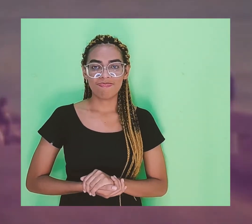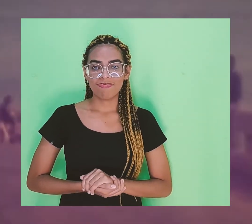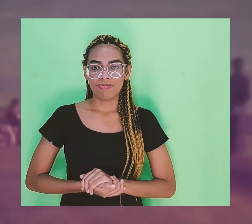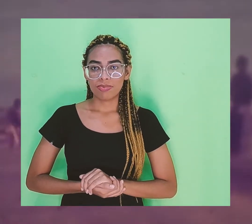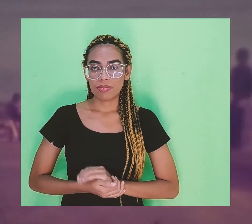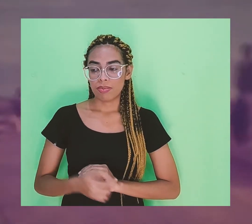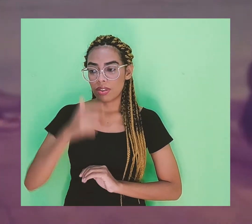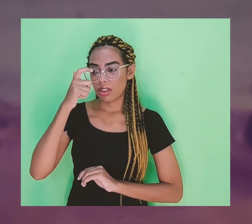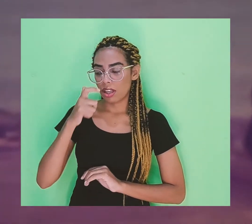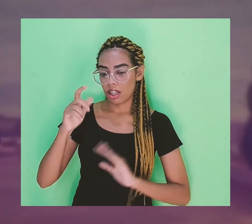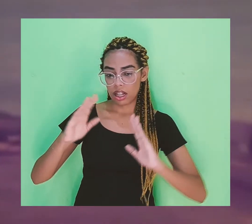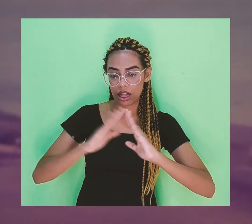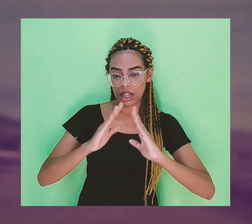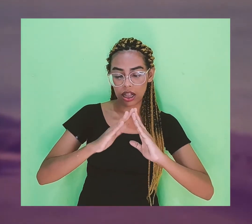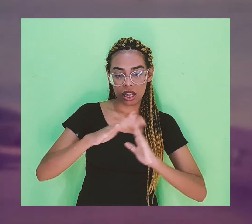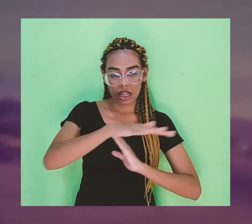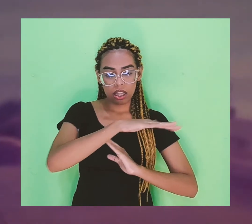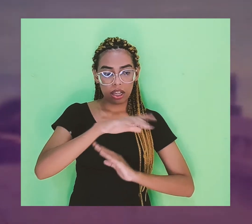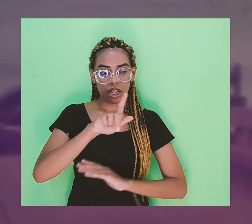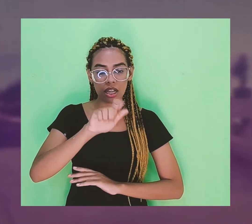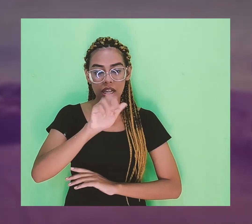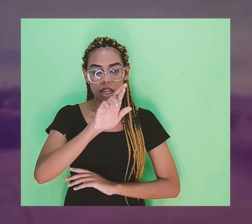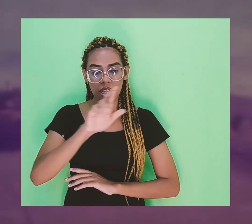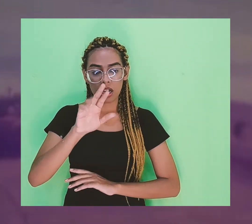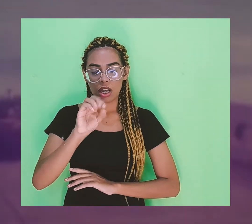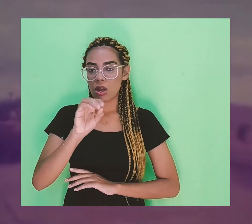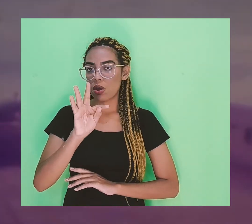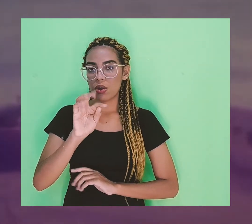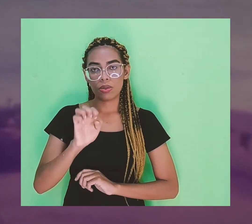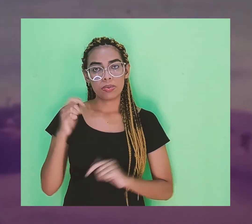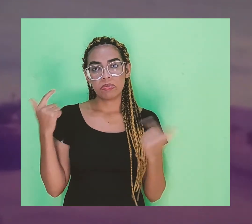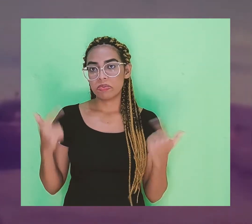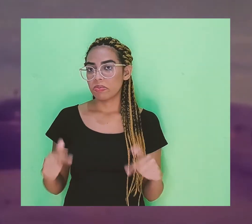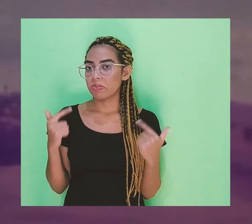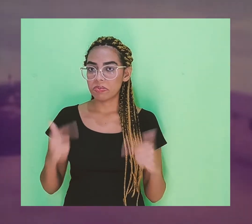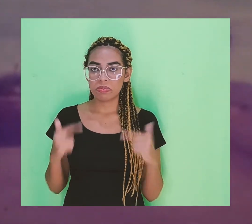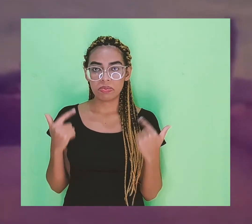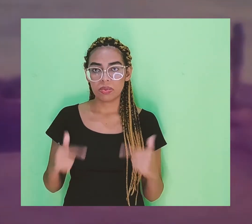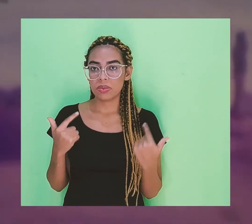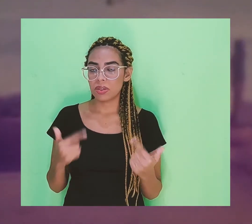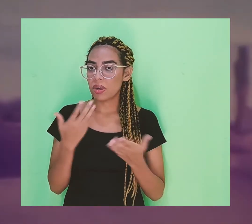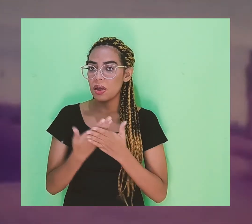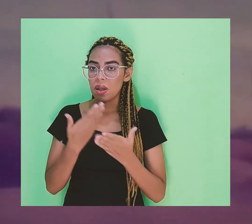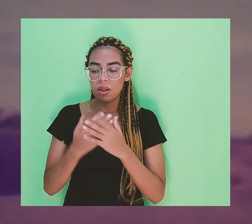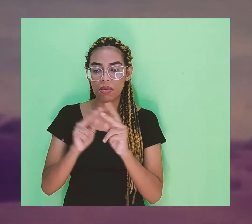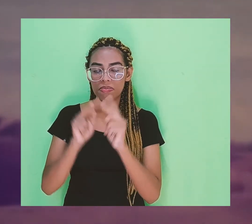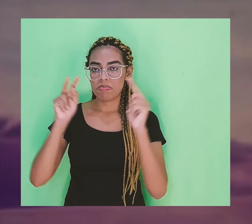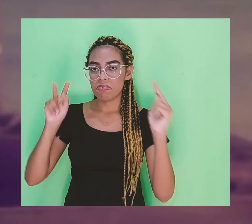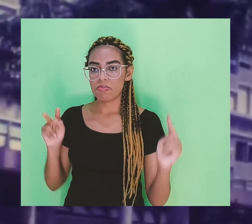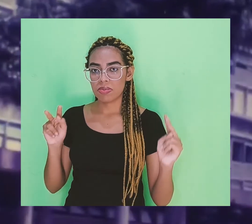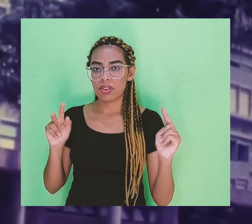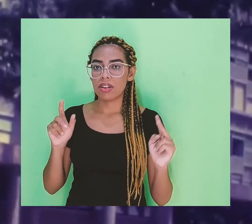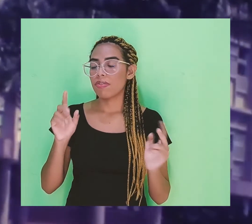Do Garrote, que é outro bairro da Calcaia, assim, não se teve ano escolar. Não se teve, assim, não existe aula online, não existe. Não existe, porque